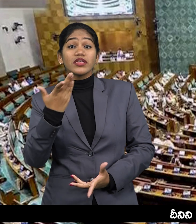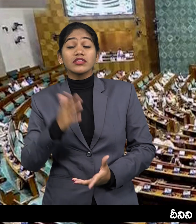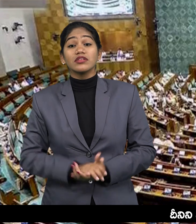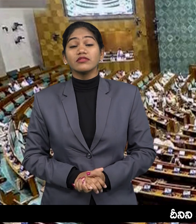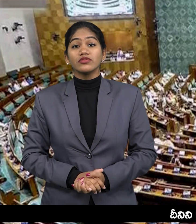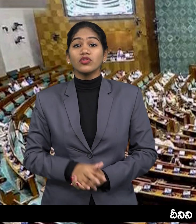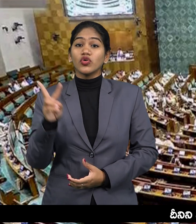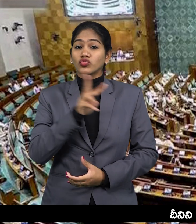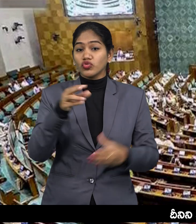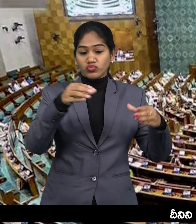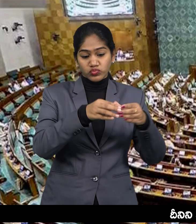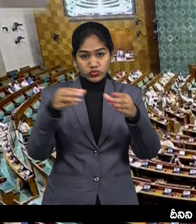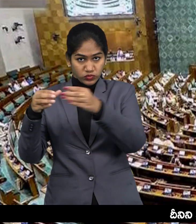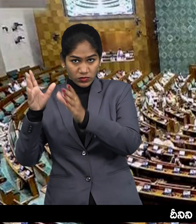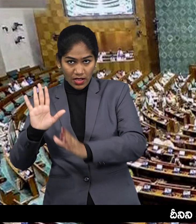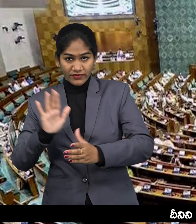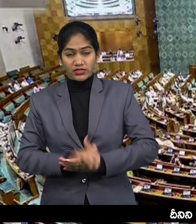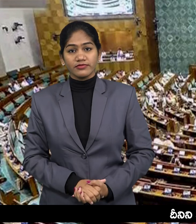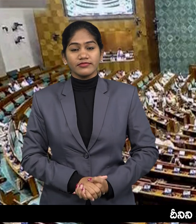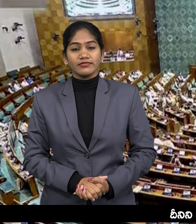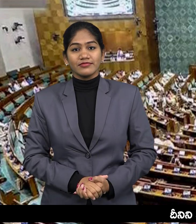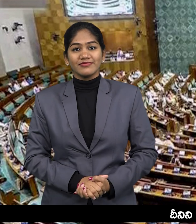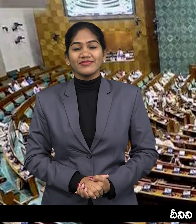దీనిని ద్విసభ శాసనసభగా